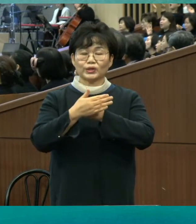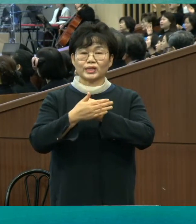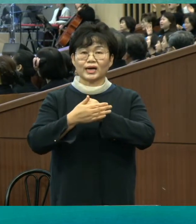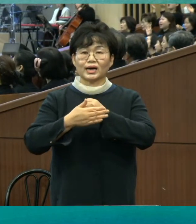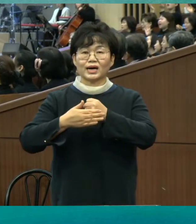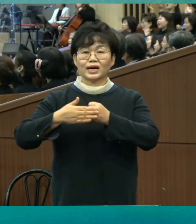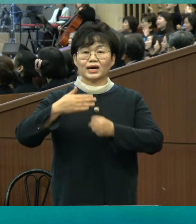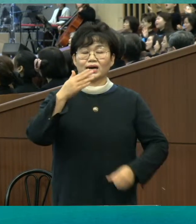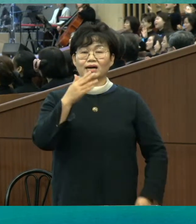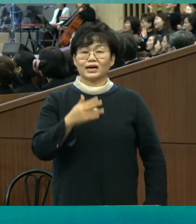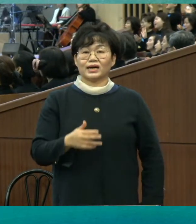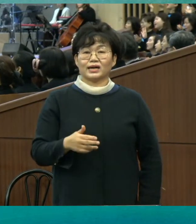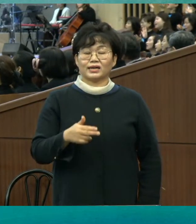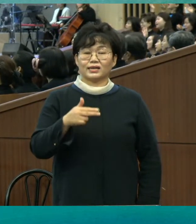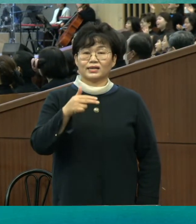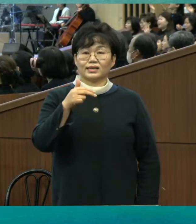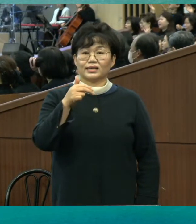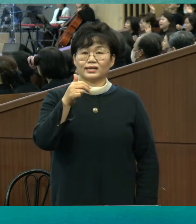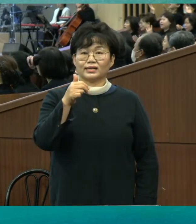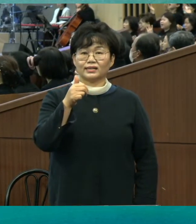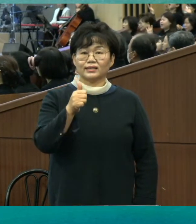은혜로다